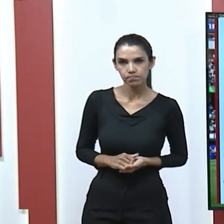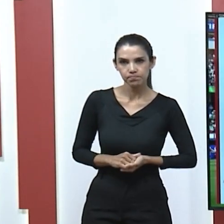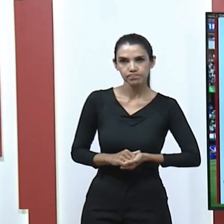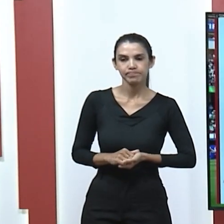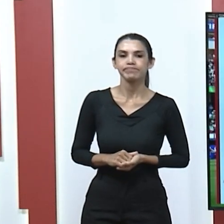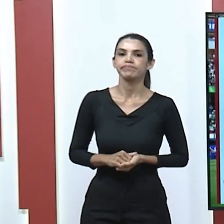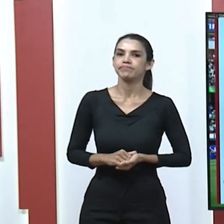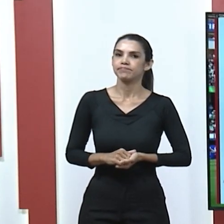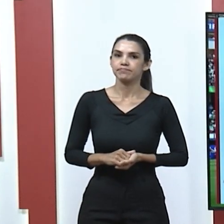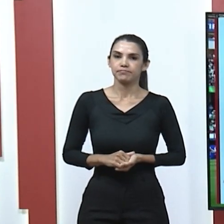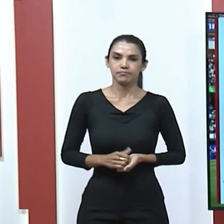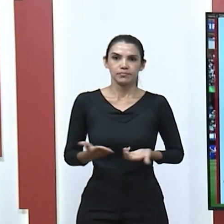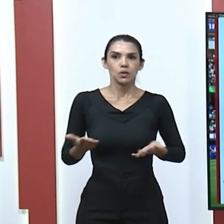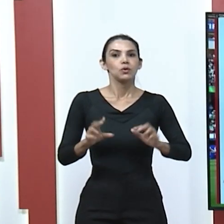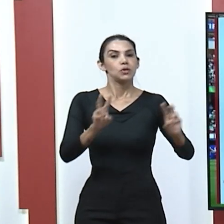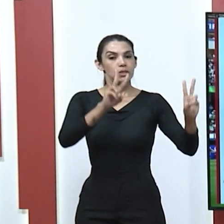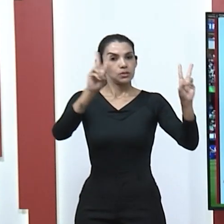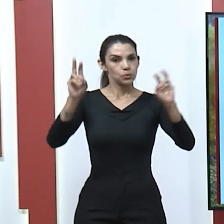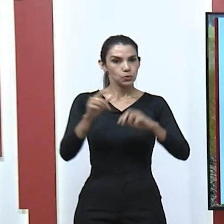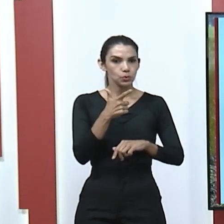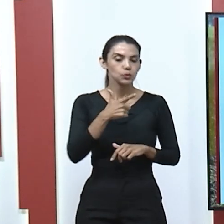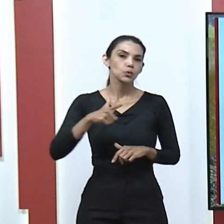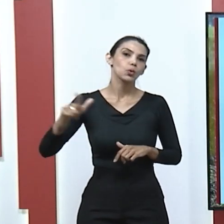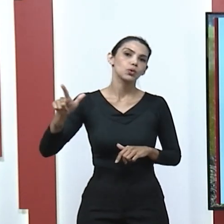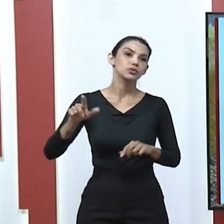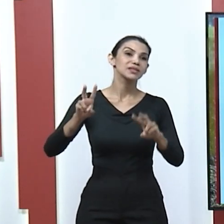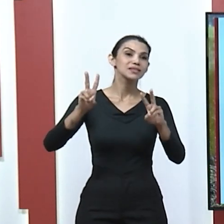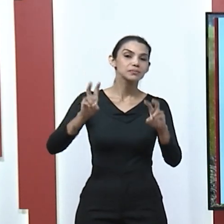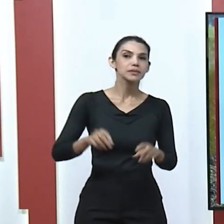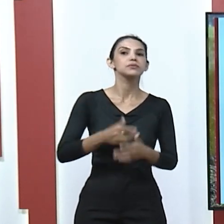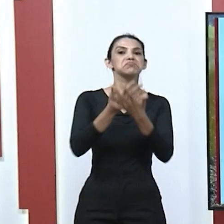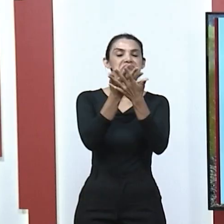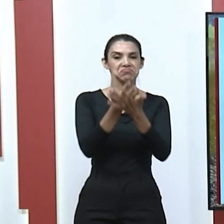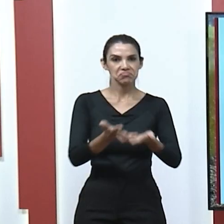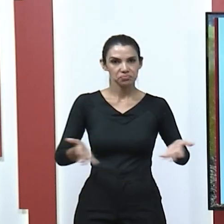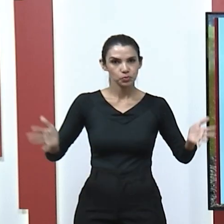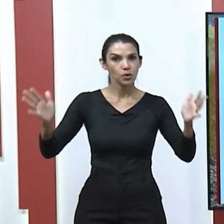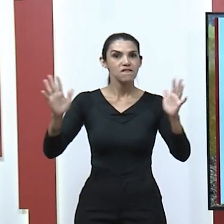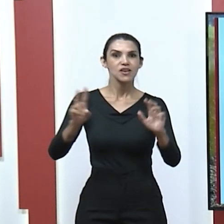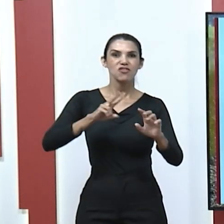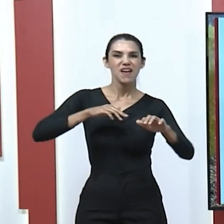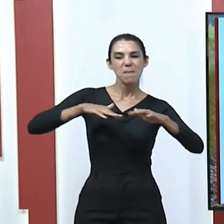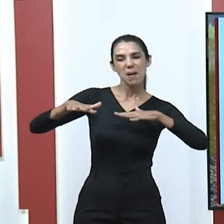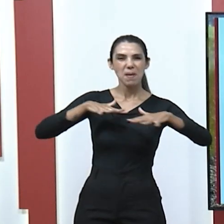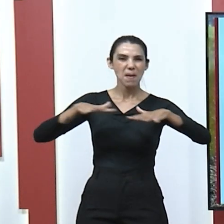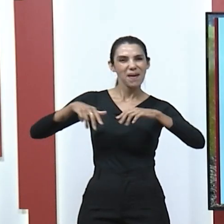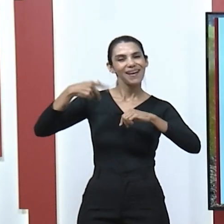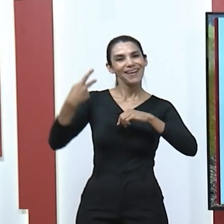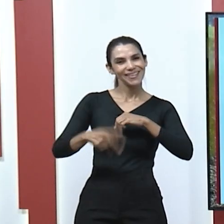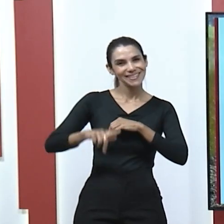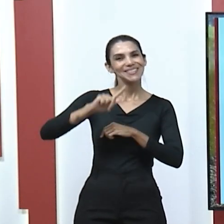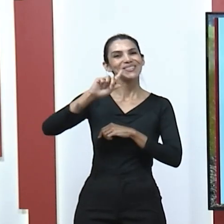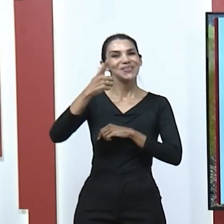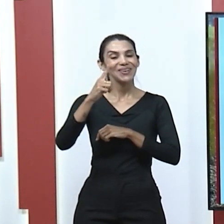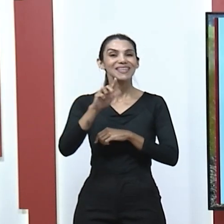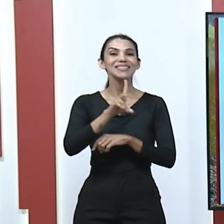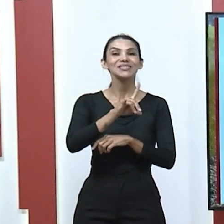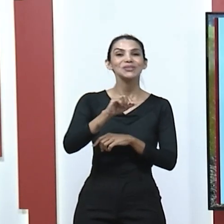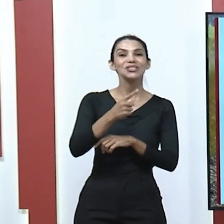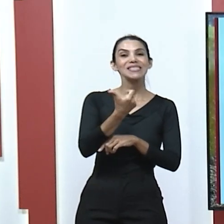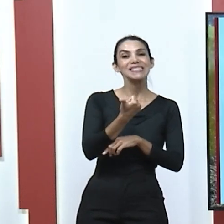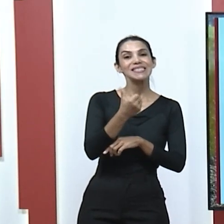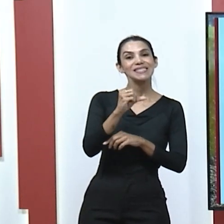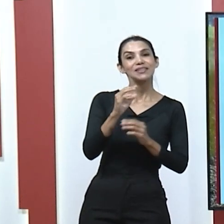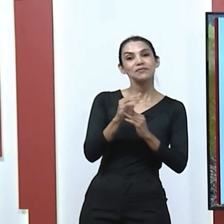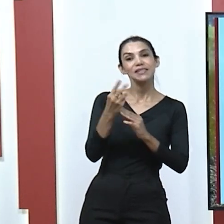agora a gente muda de assunto porque a gente vai falar sobre um evento que promete movimentar Goiânia. Entre os dias